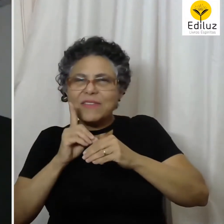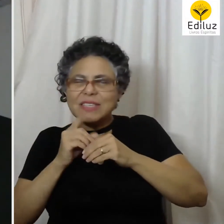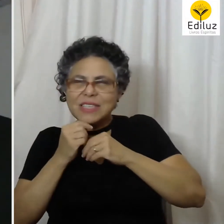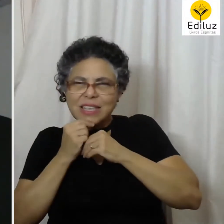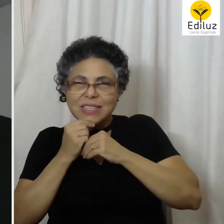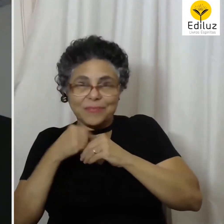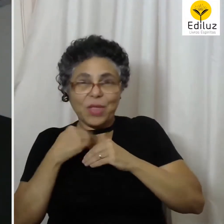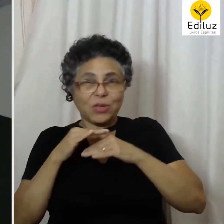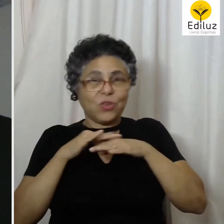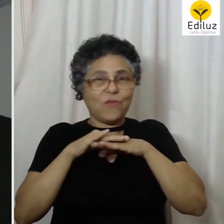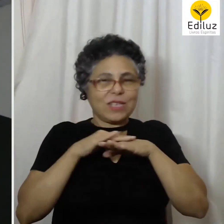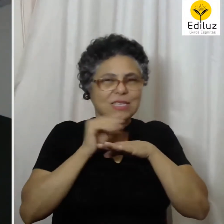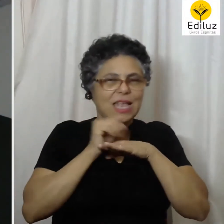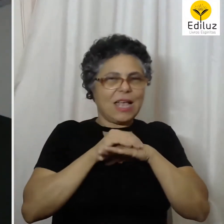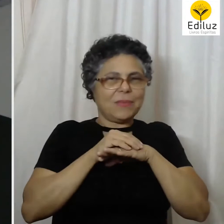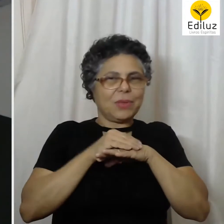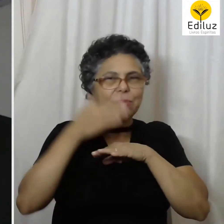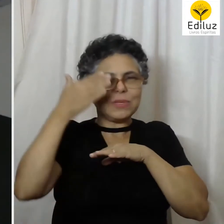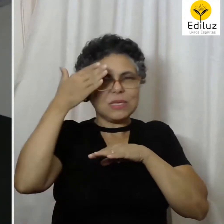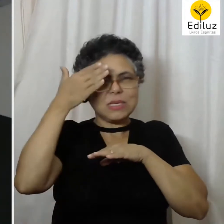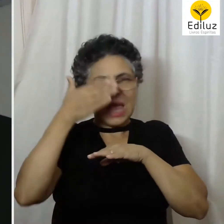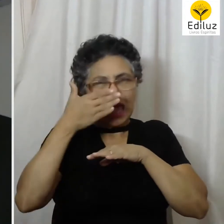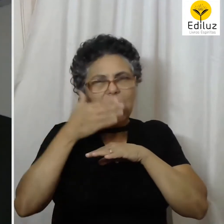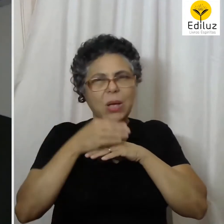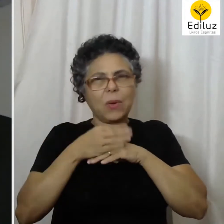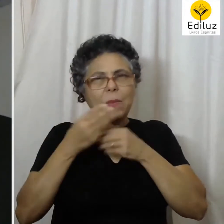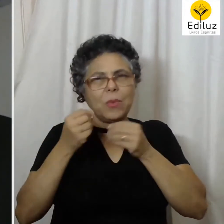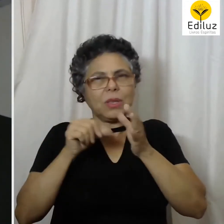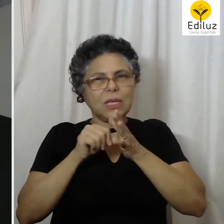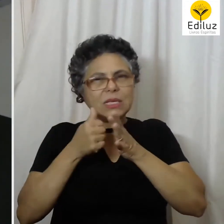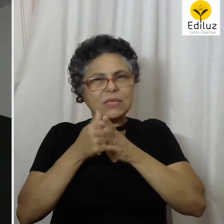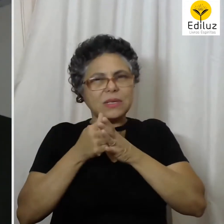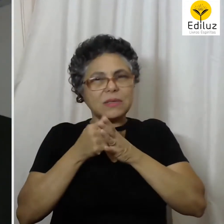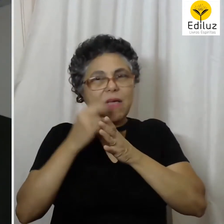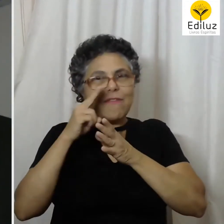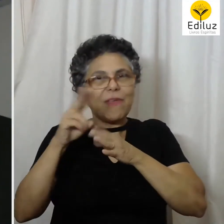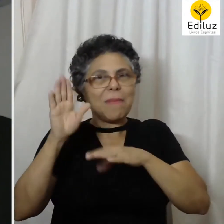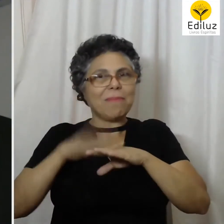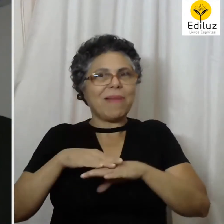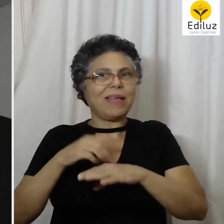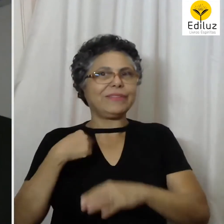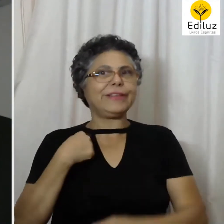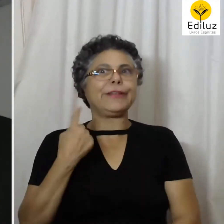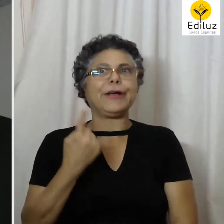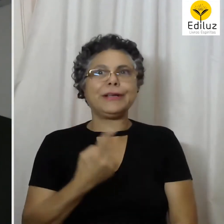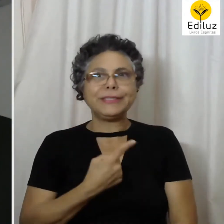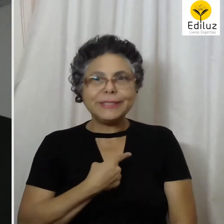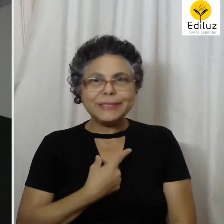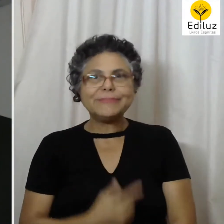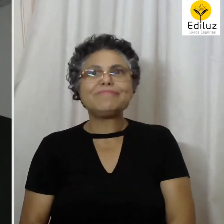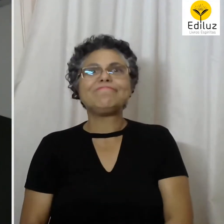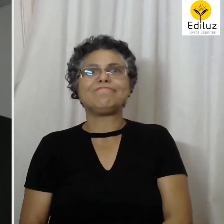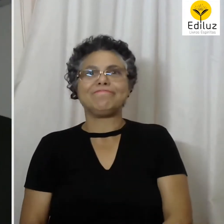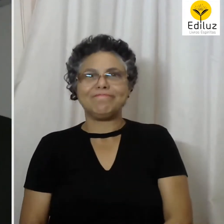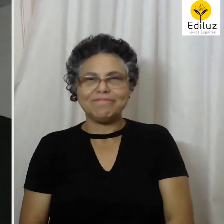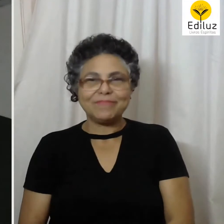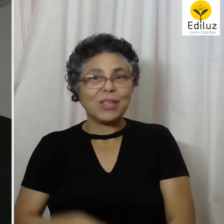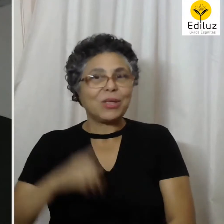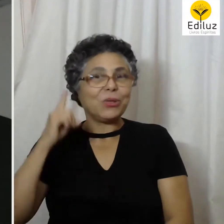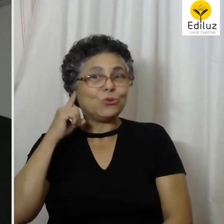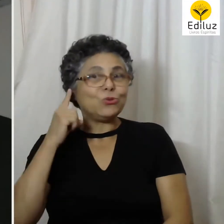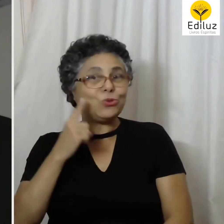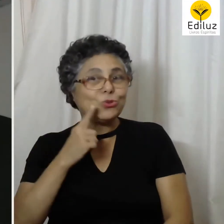Conversávamos que o cego, muitas vezes, vê mais do que a gente, que o